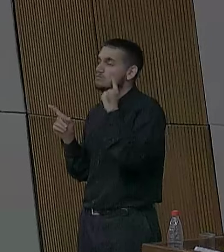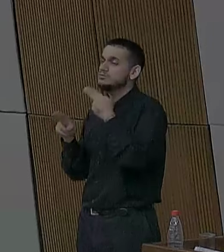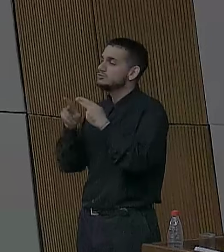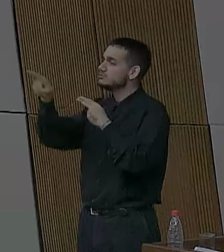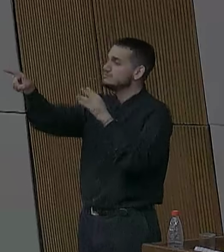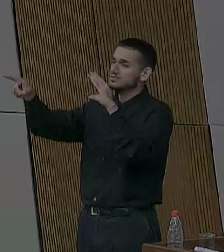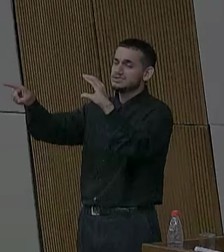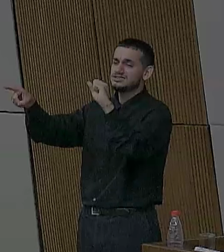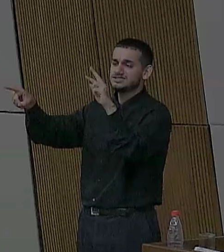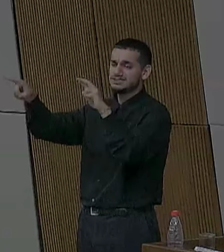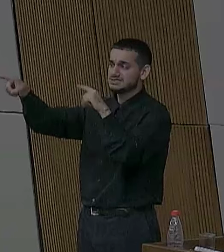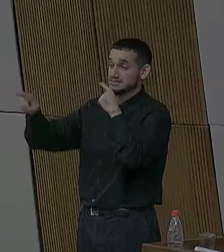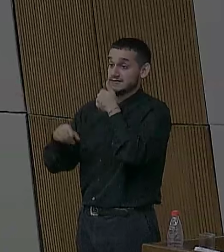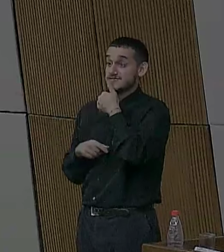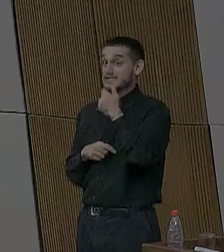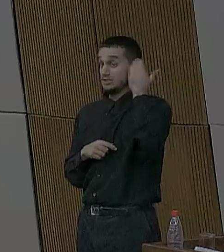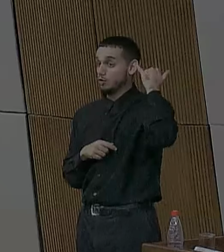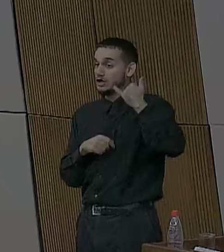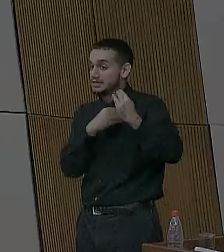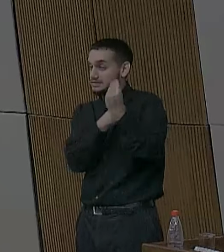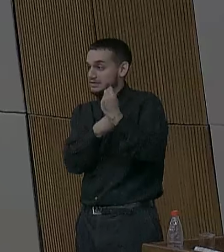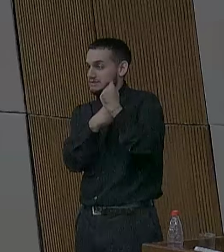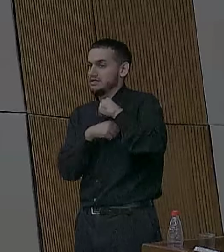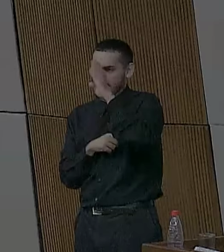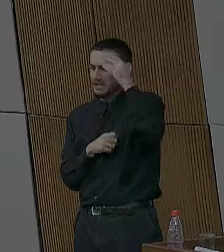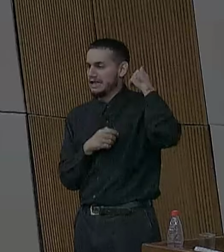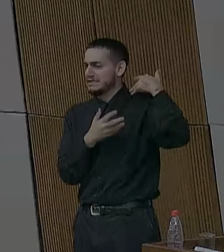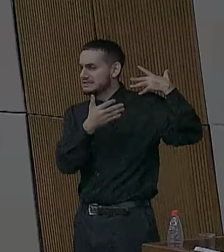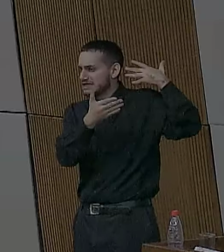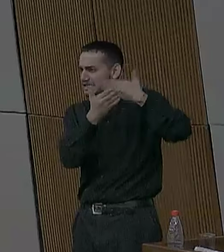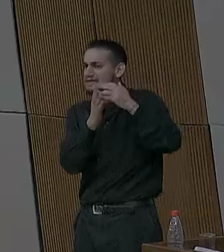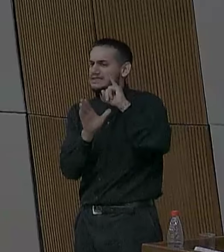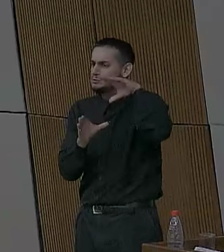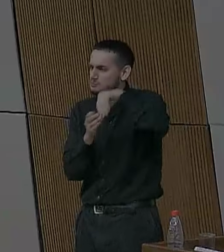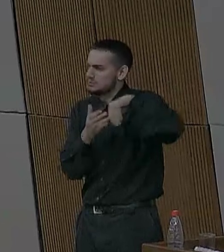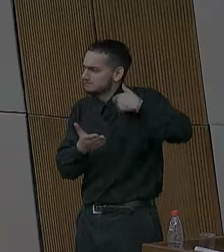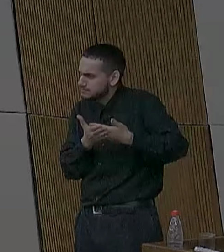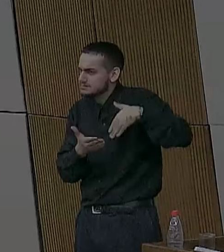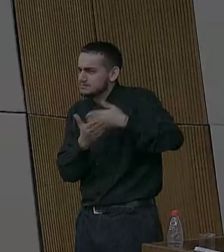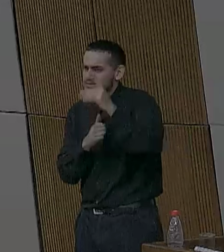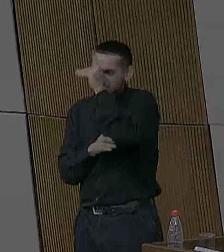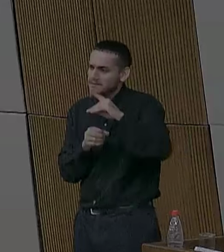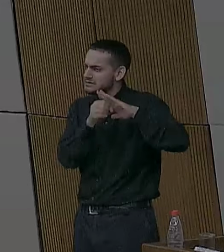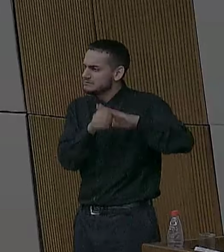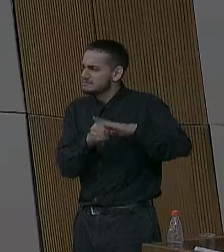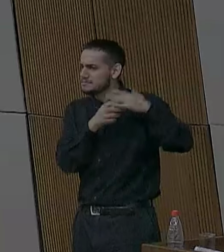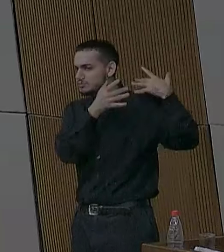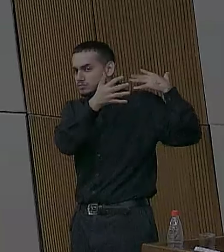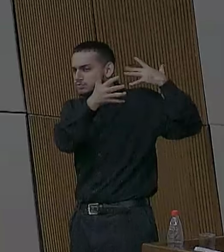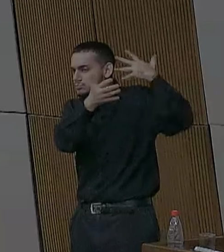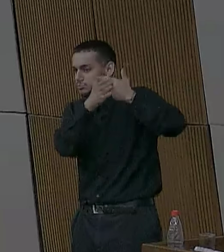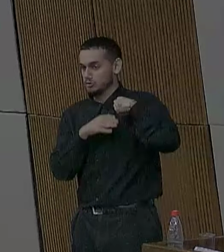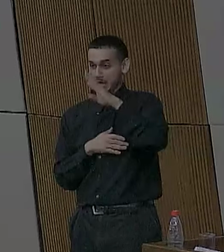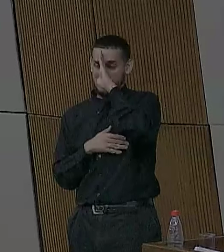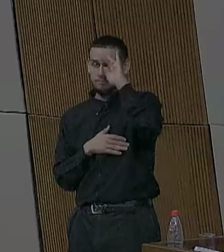de repente la historia nos enseña muchas cosas, pero también creo que es clave el ponernos